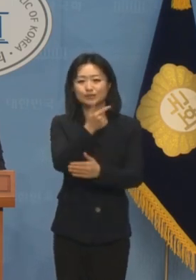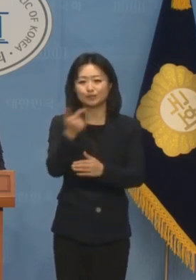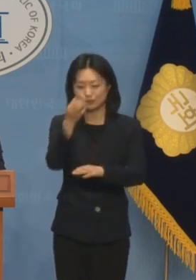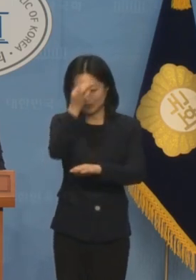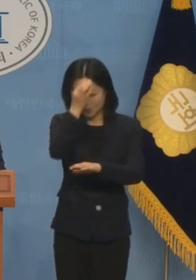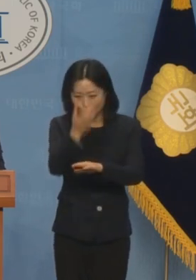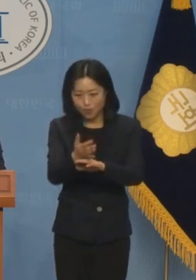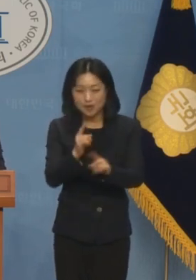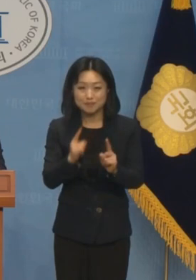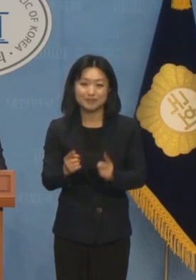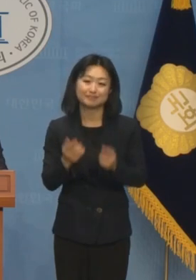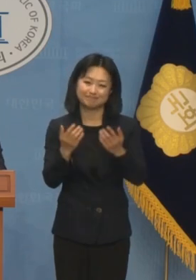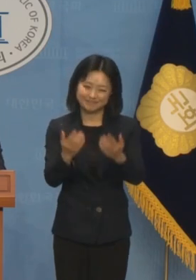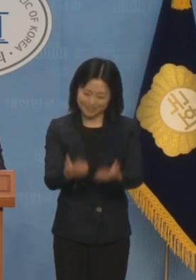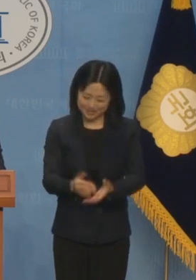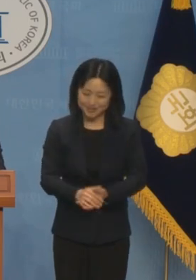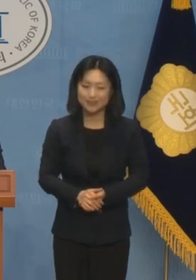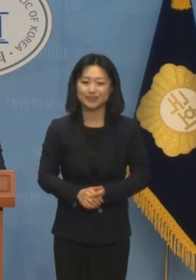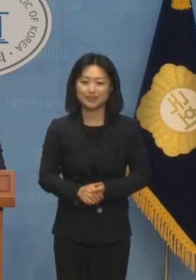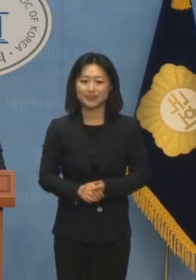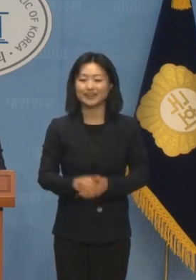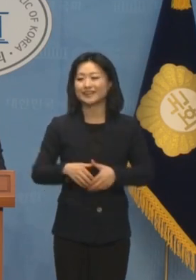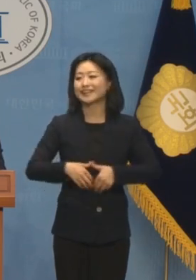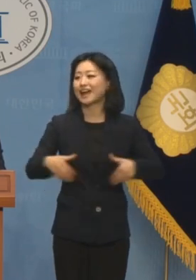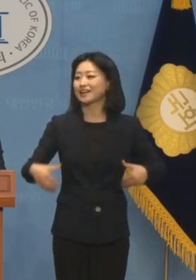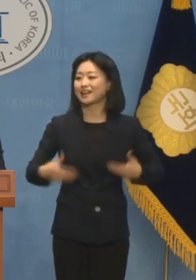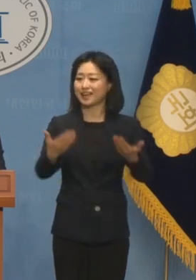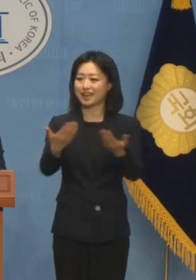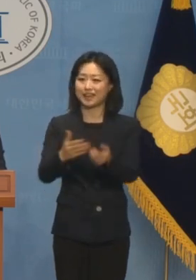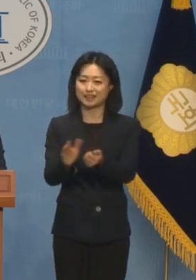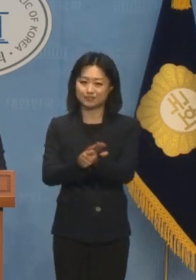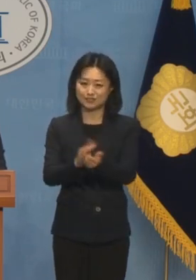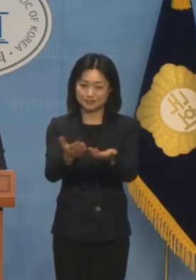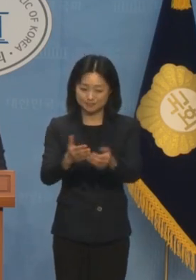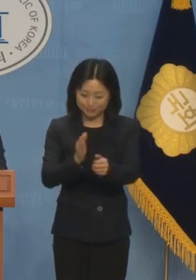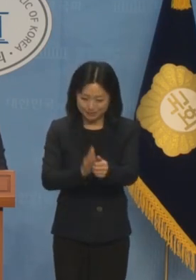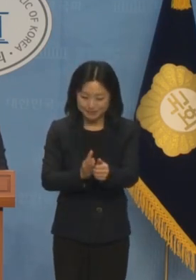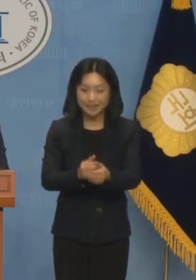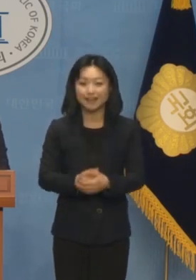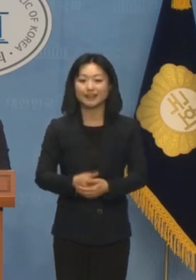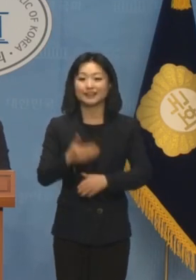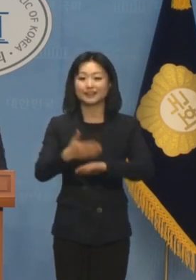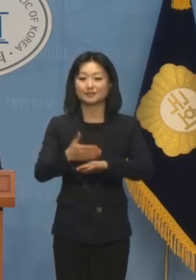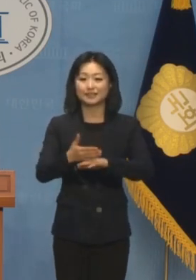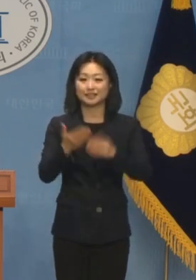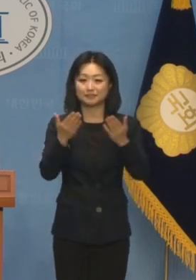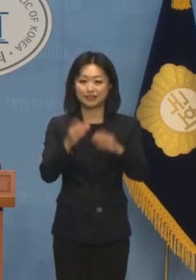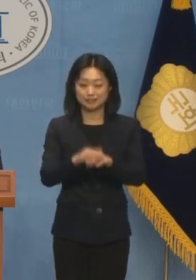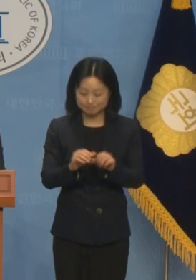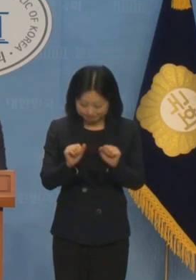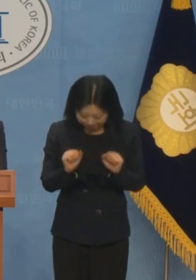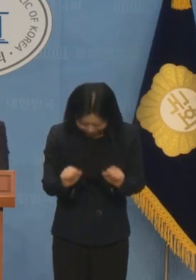이렇게 현장에 와서 말씀드리게 됨을 양해 부탁드리겠습니다. 예, 감사합니다.